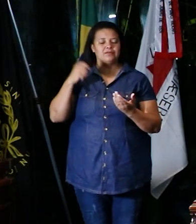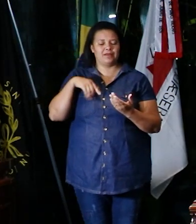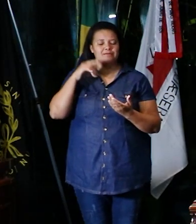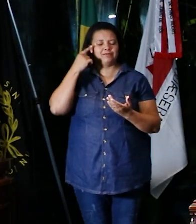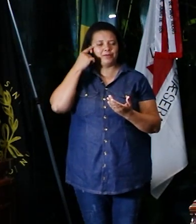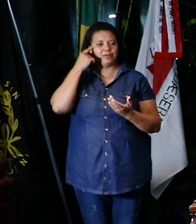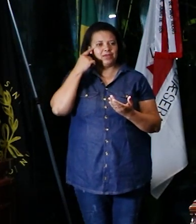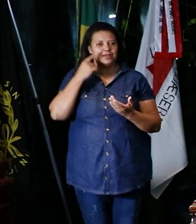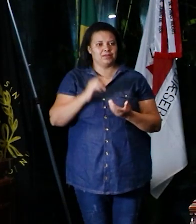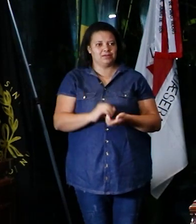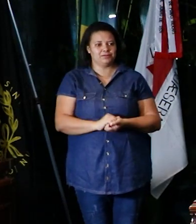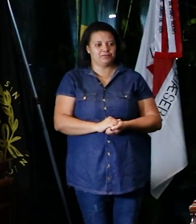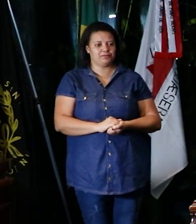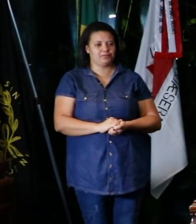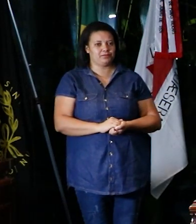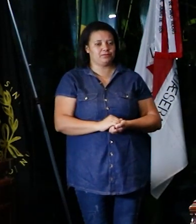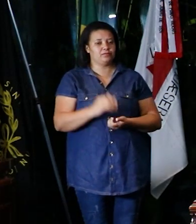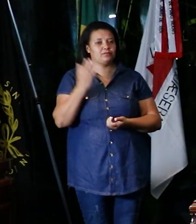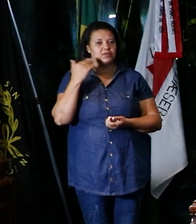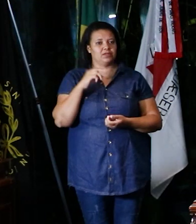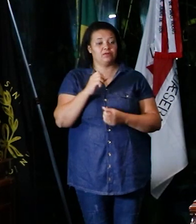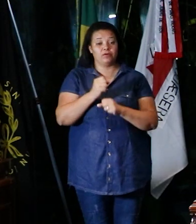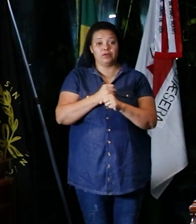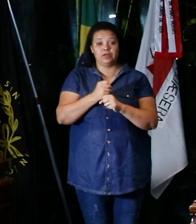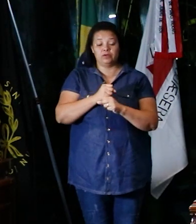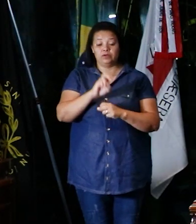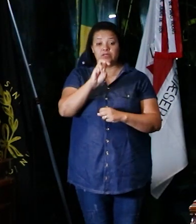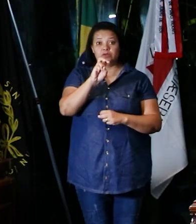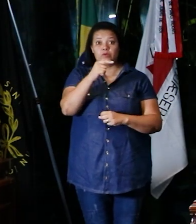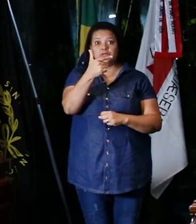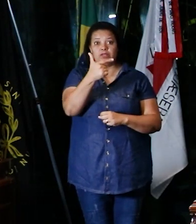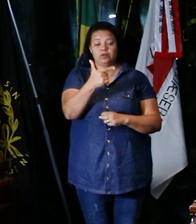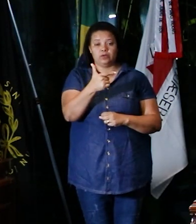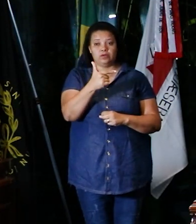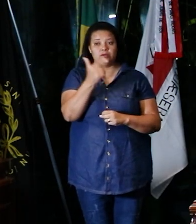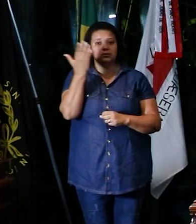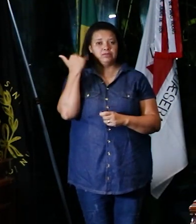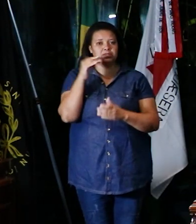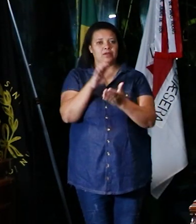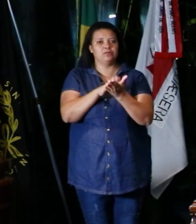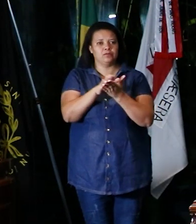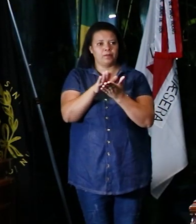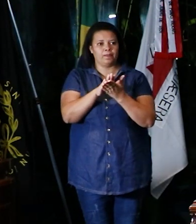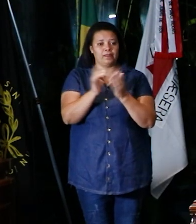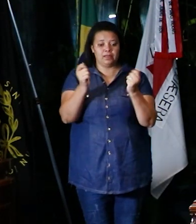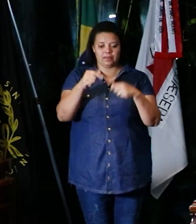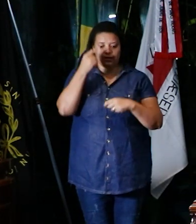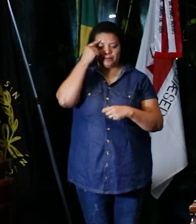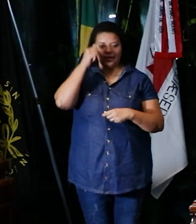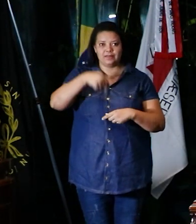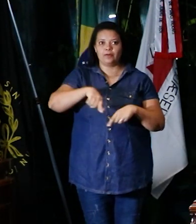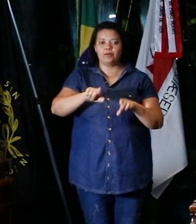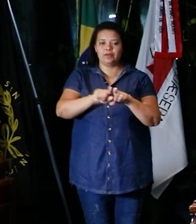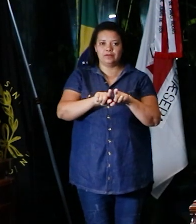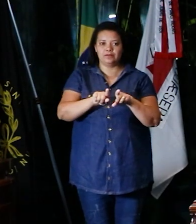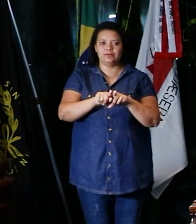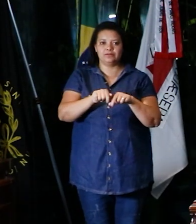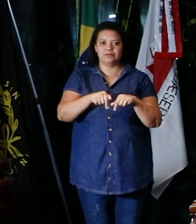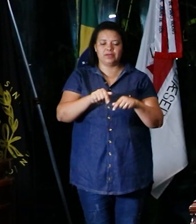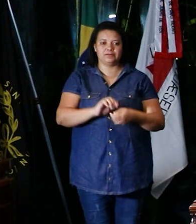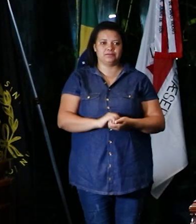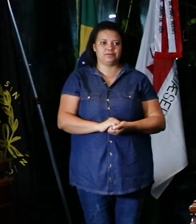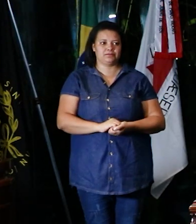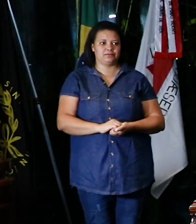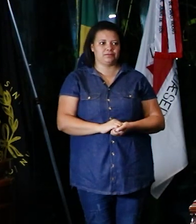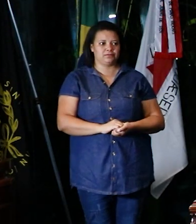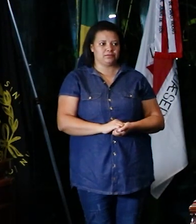pensar em 52, quando ele publicou, e dá para pensar agora, né?